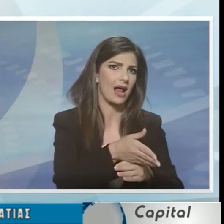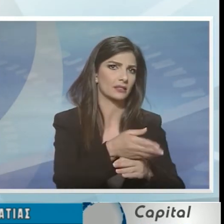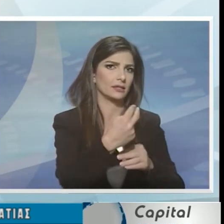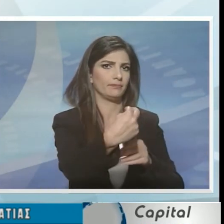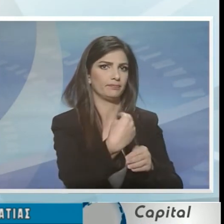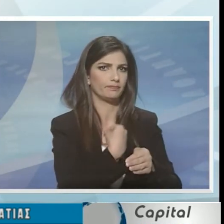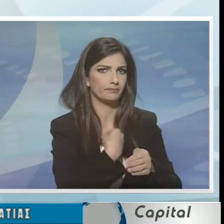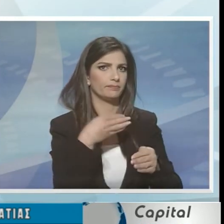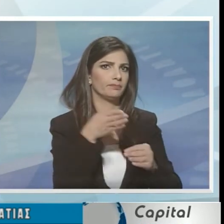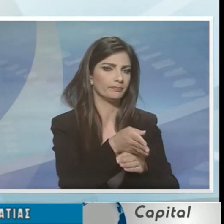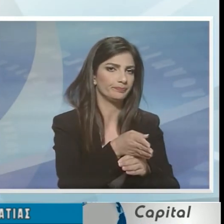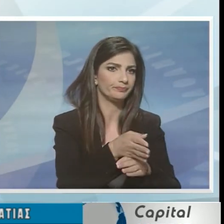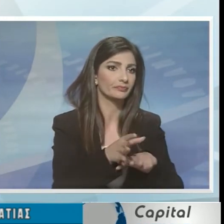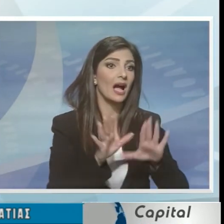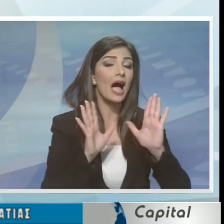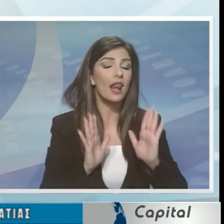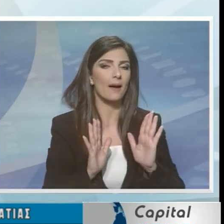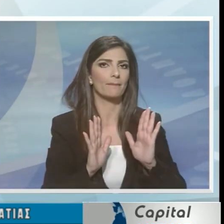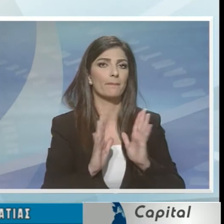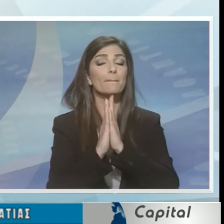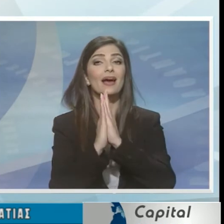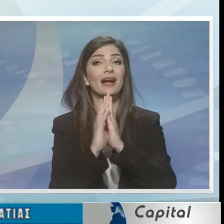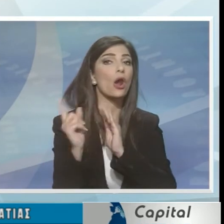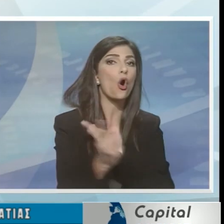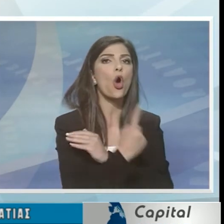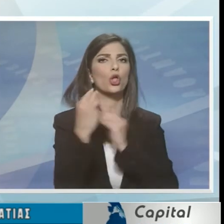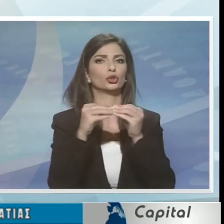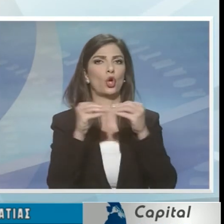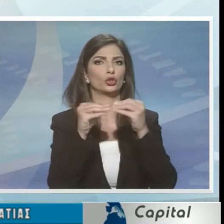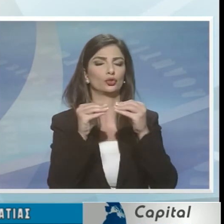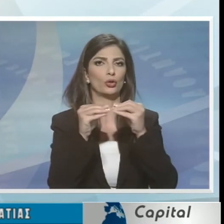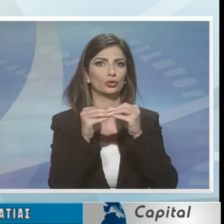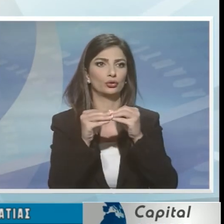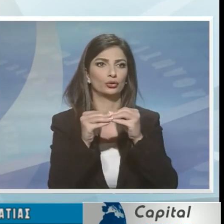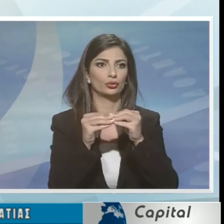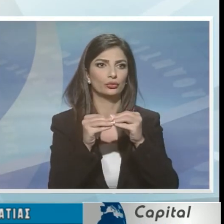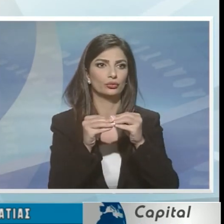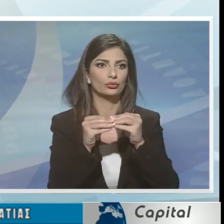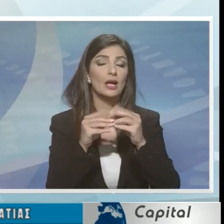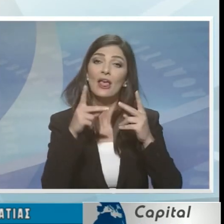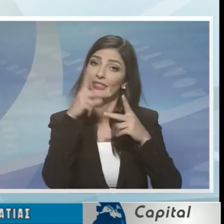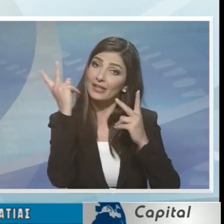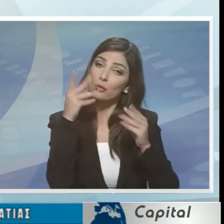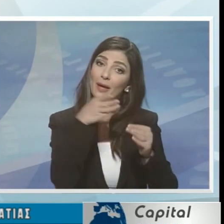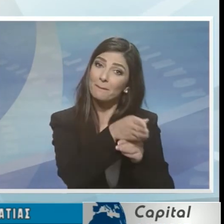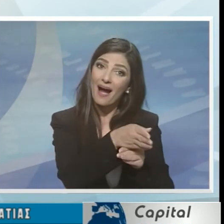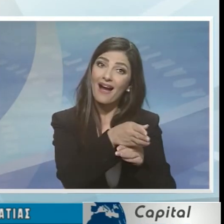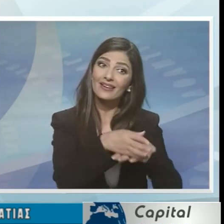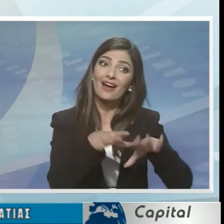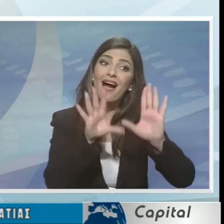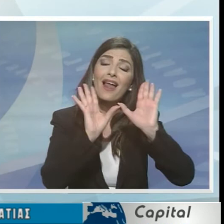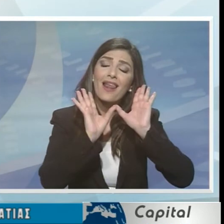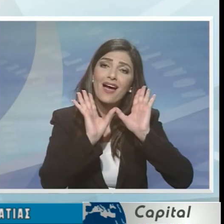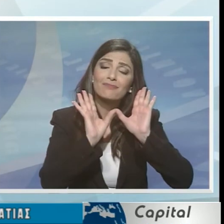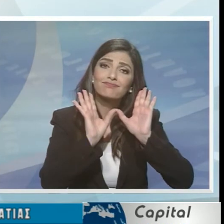θα ήθελα να απευθύνω έκκληση προς το σύνολο του κυπριακού λαού, όπως κάνει χρήση του δικαιώματος διέλευσης σε